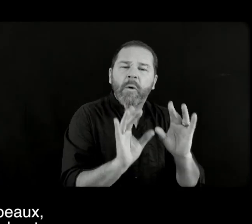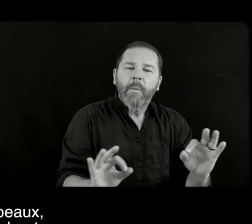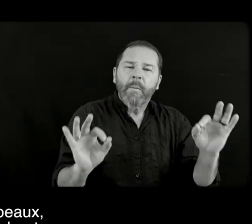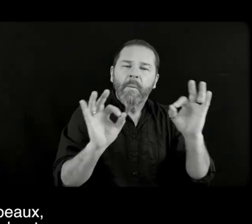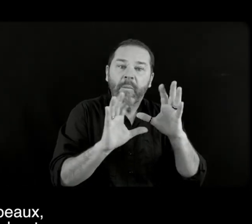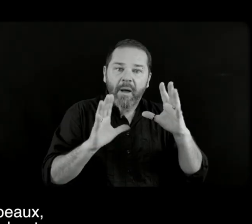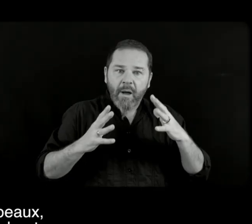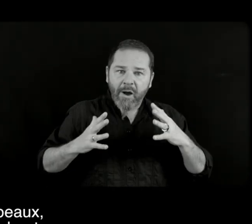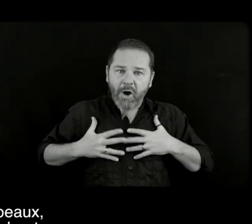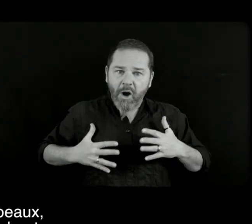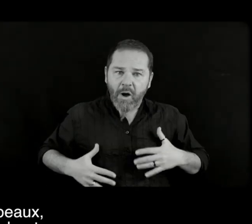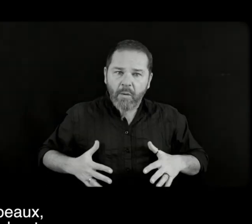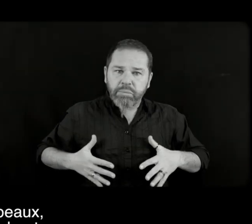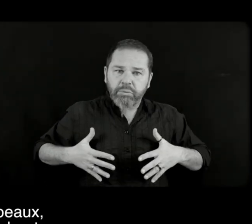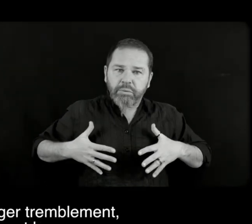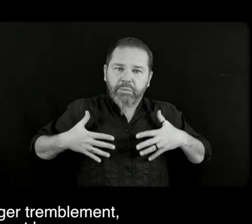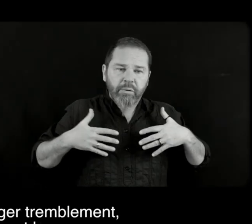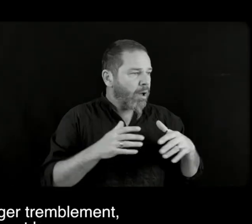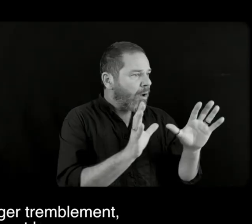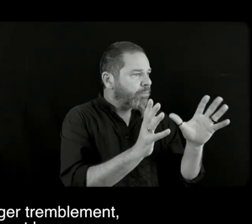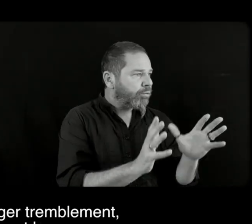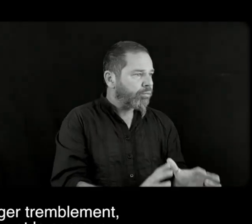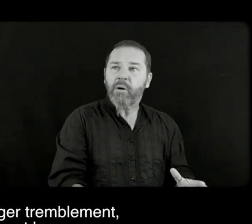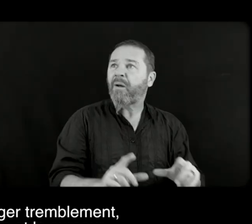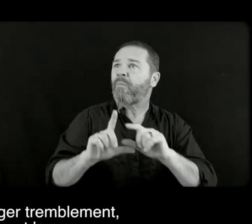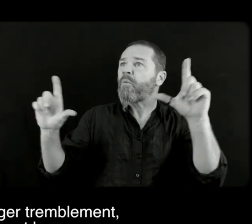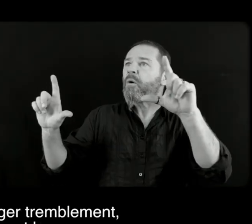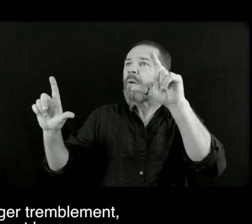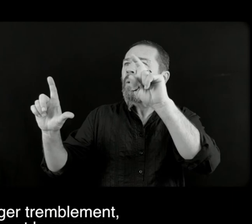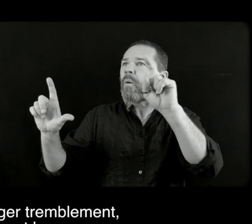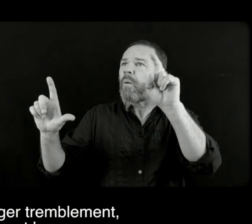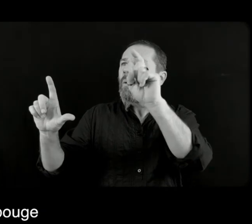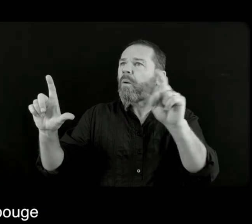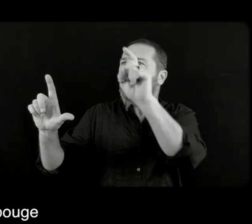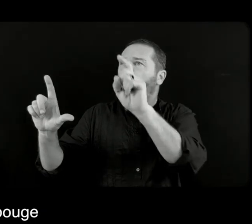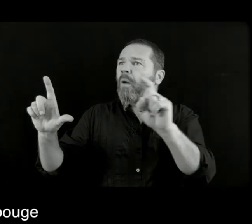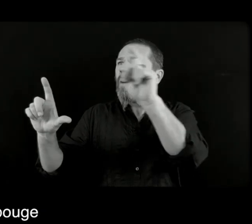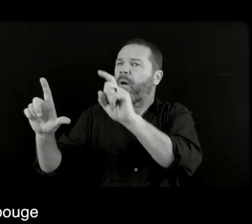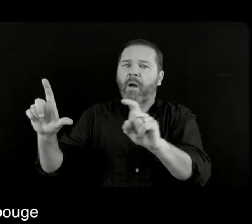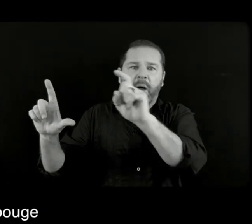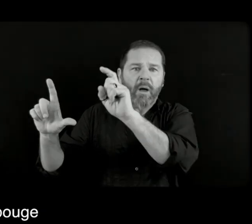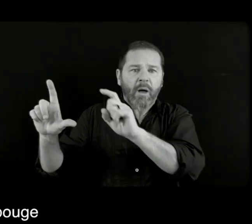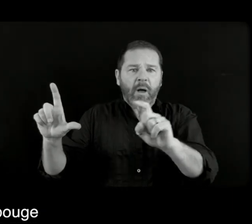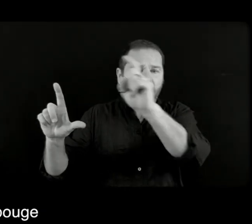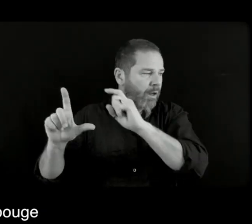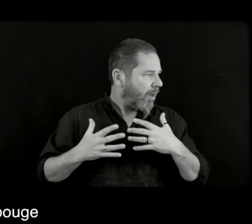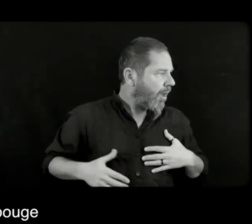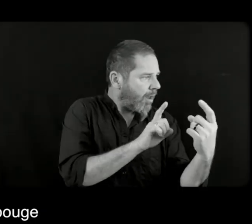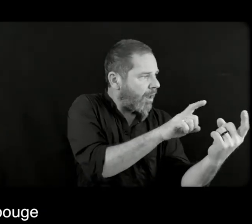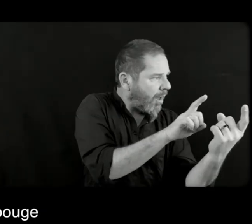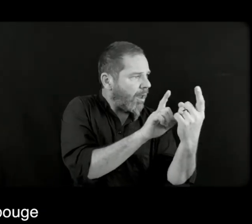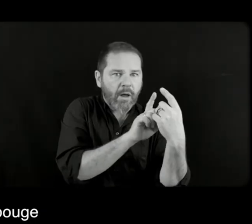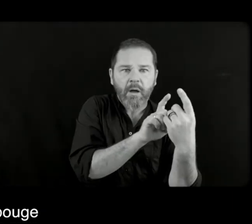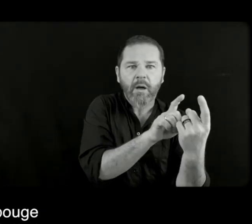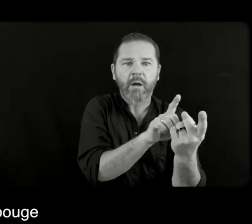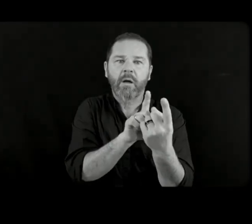Nos peaux ne se touchent pas, mais il y a ce léger tremblement entre nos corps et le curseur qui bouge sur le mur.